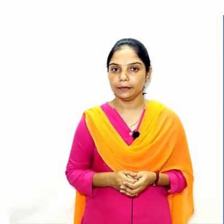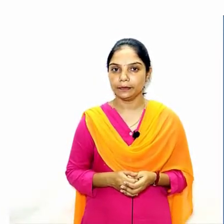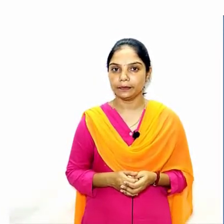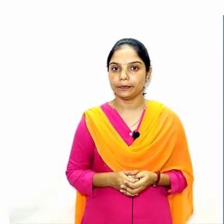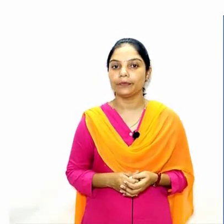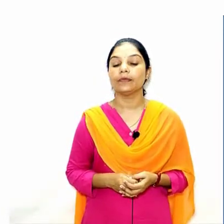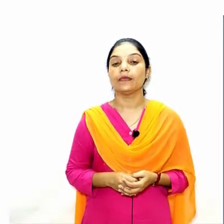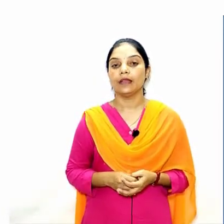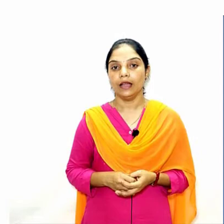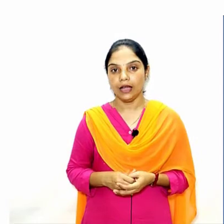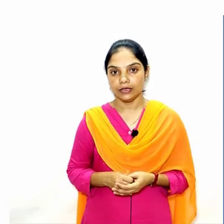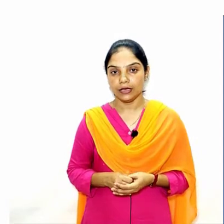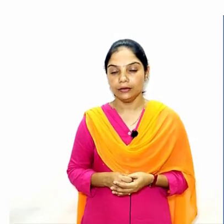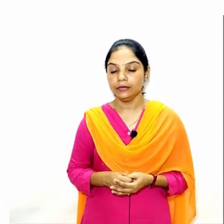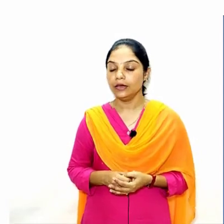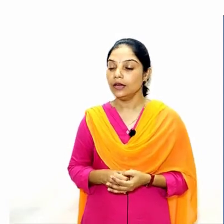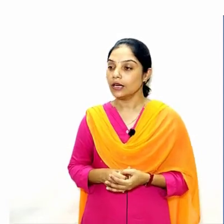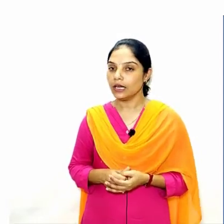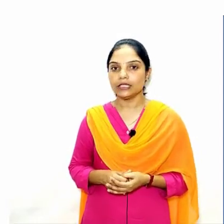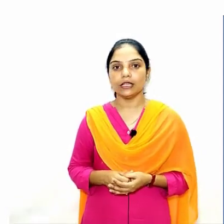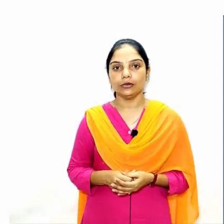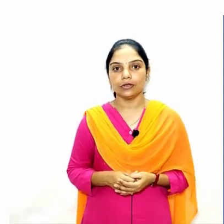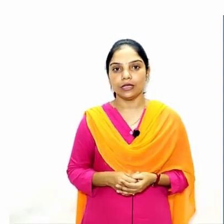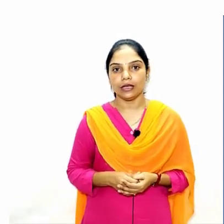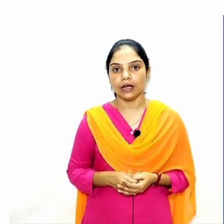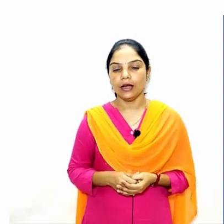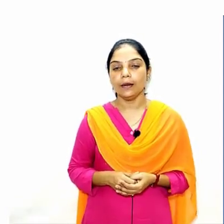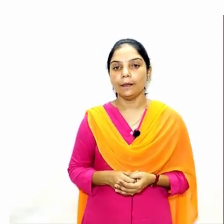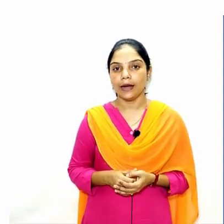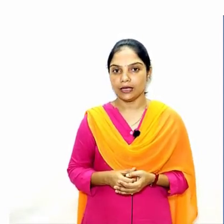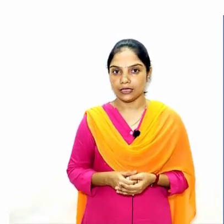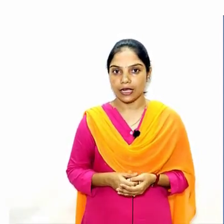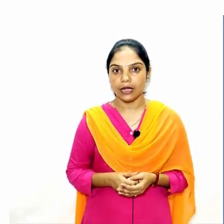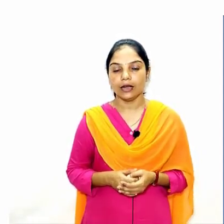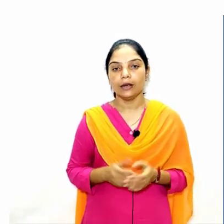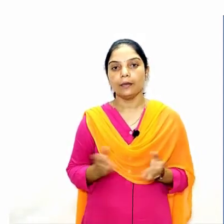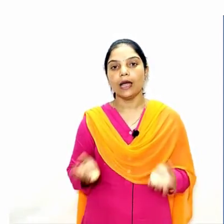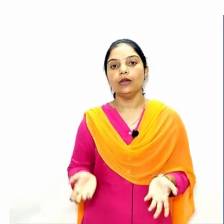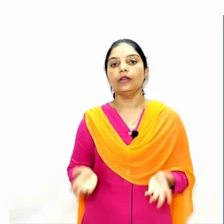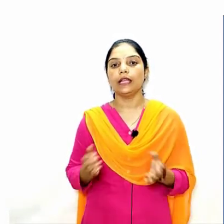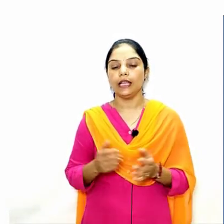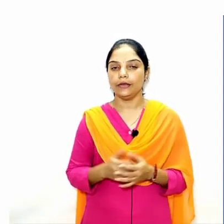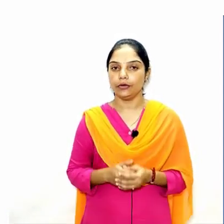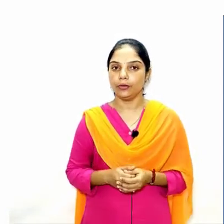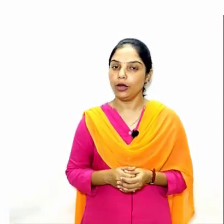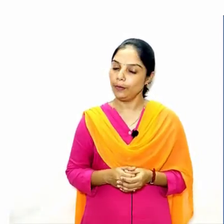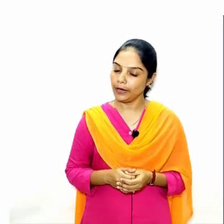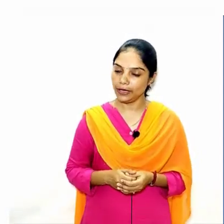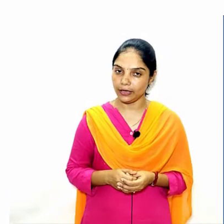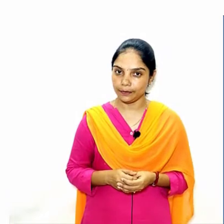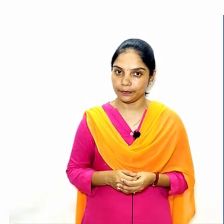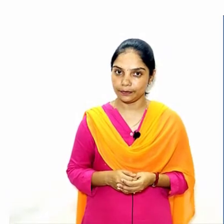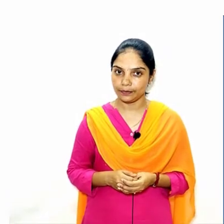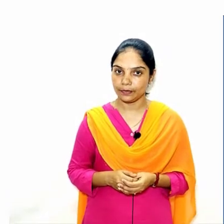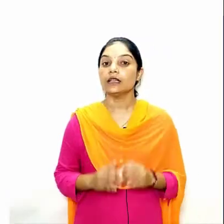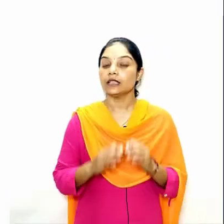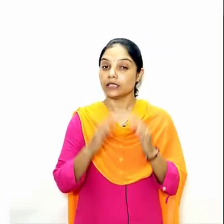लिए? आज हम कक्षा दूसरी का पाठ चार भालू ने खेली फुटबॉल